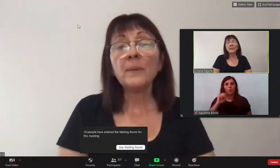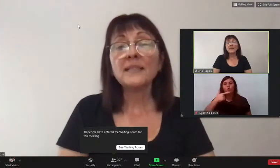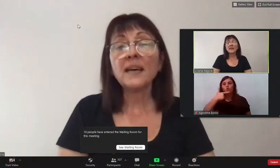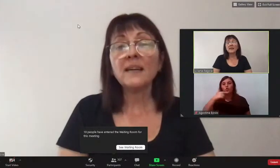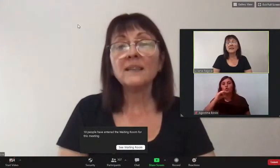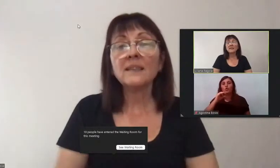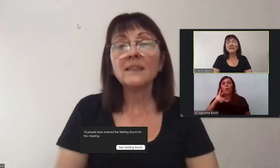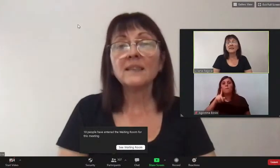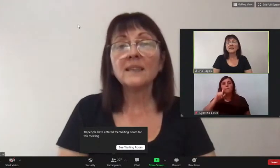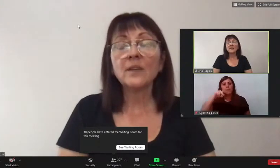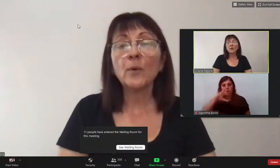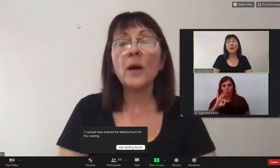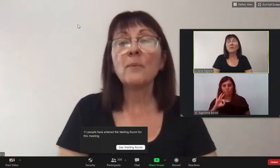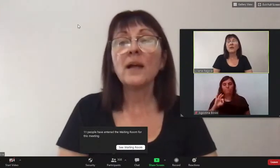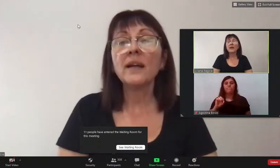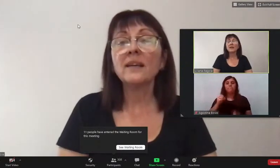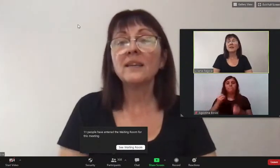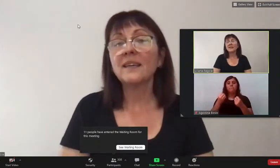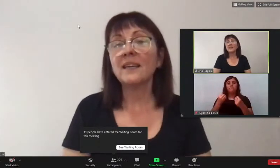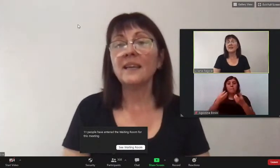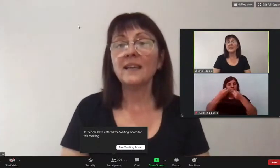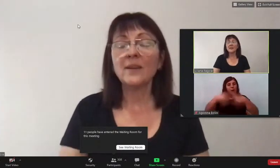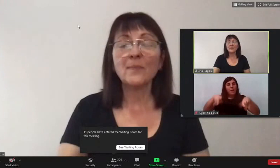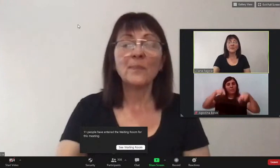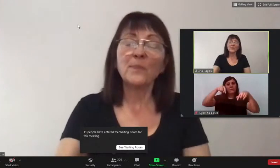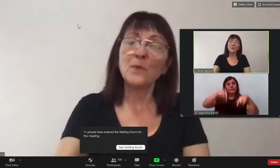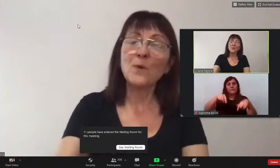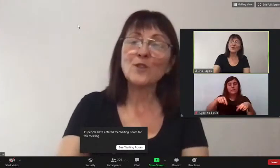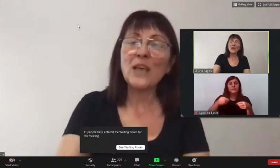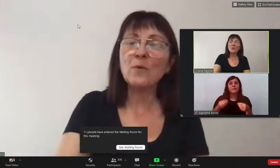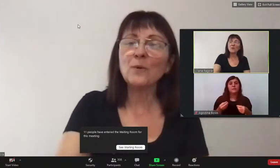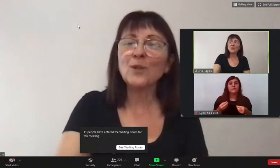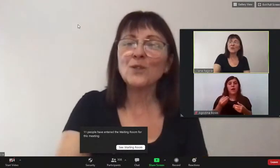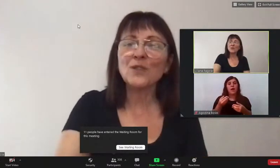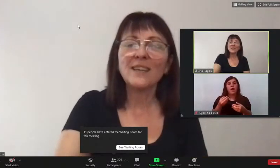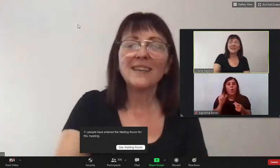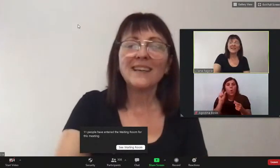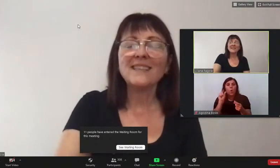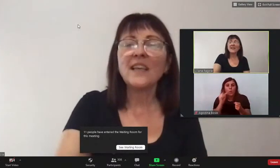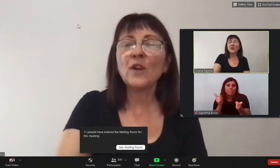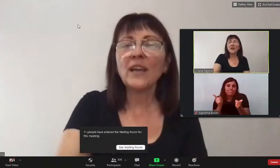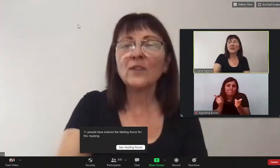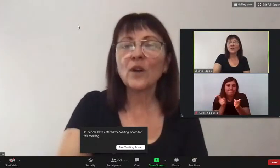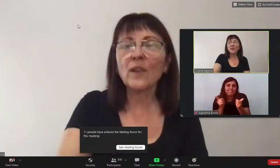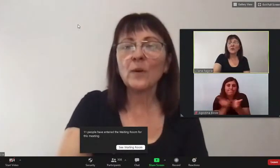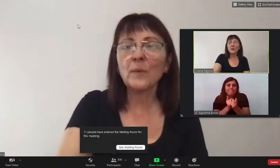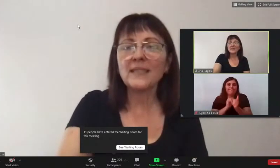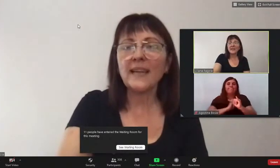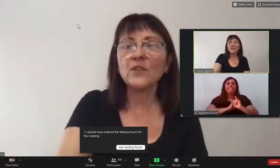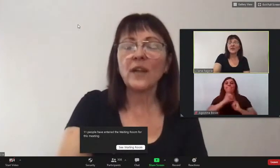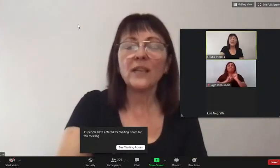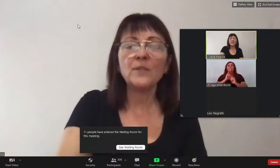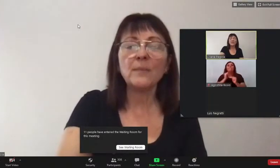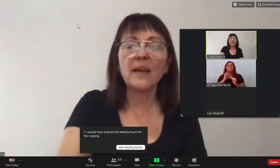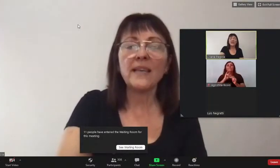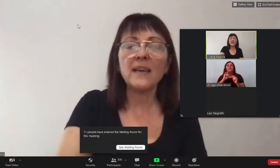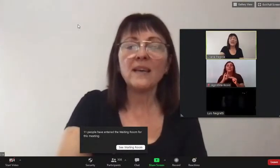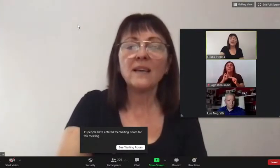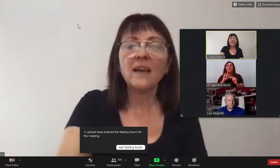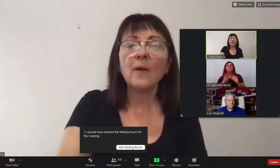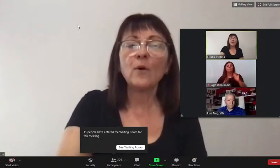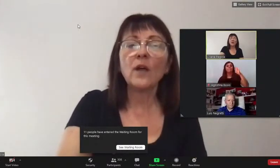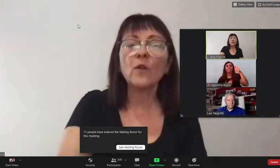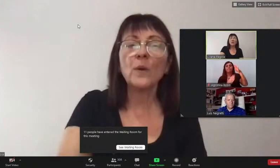Para empezar, nos va a hablar unos segundos el señor rector de la Universidad Nacional de Villa